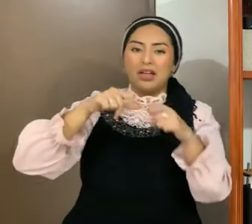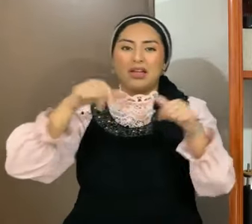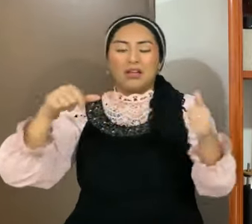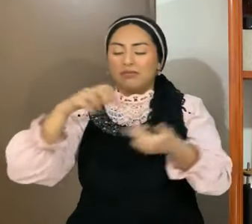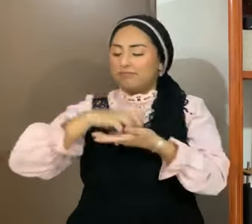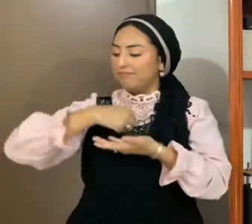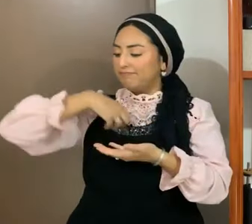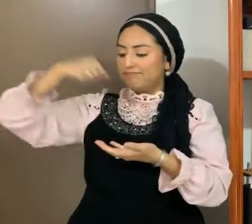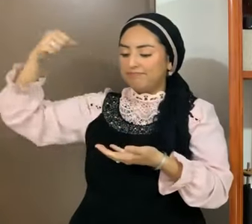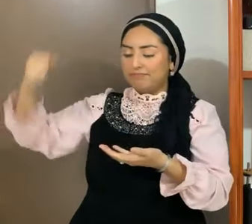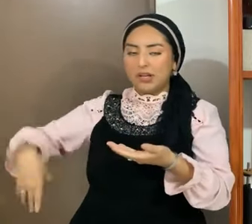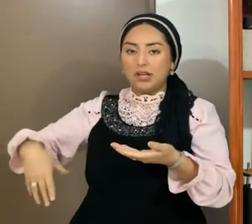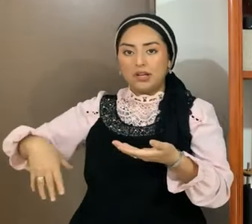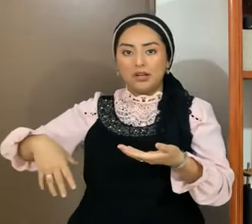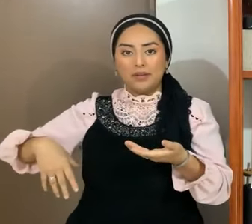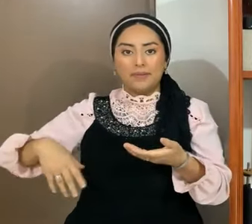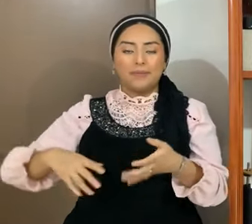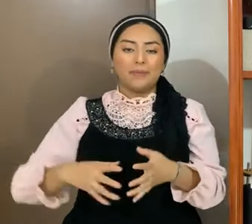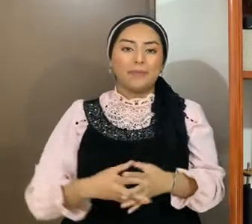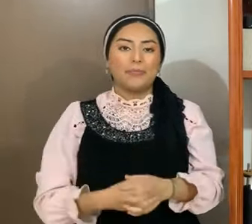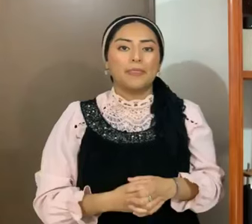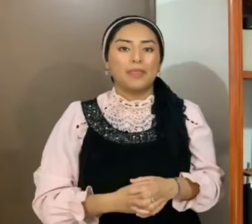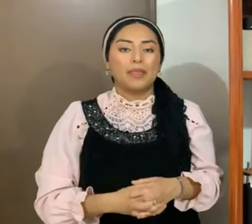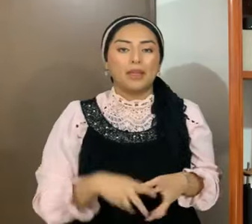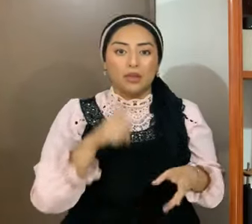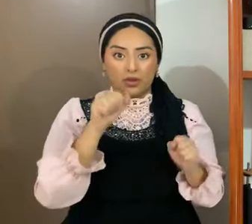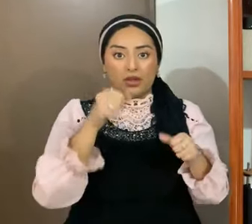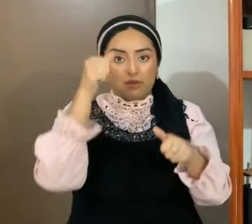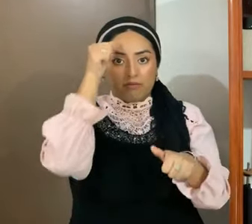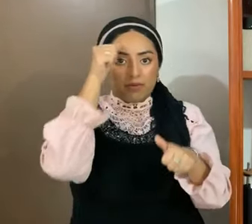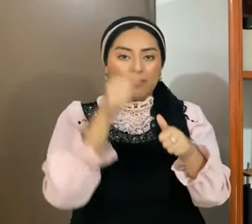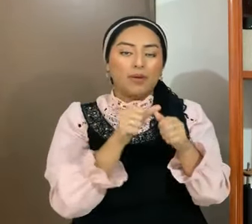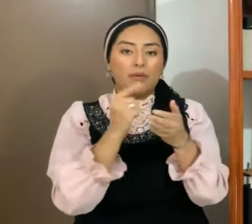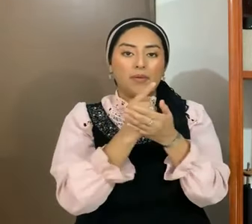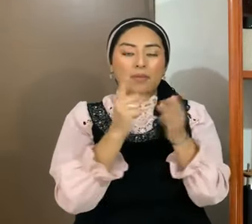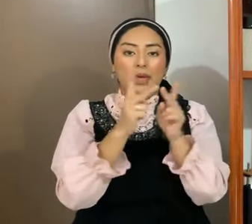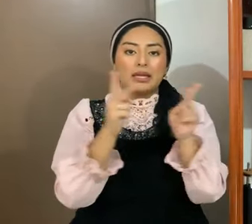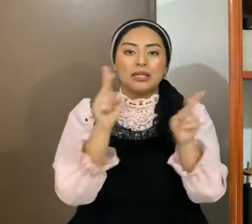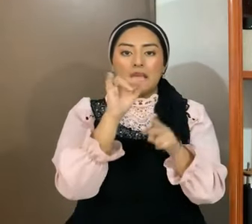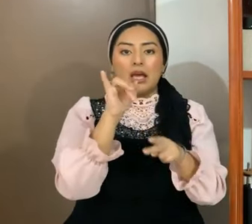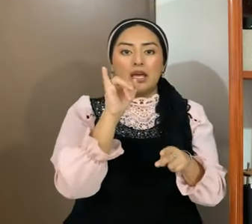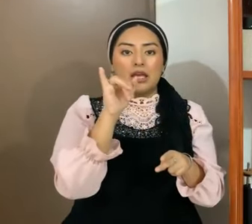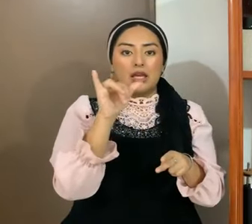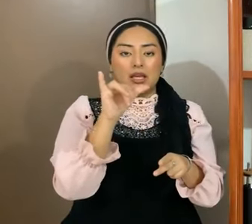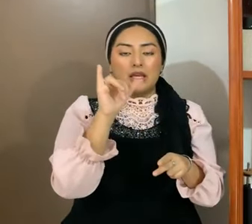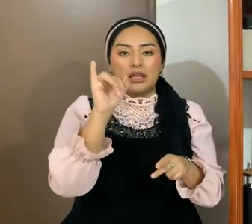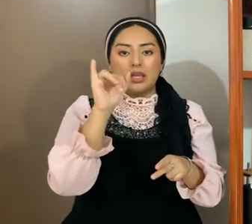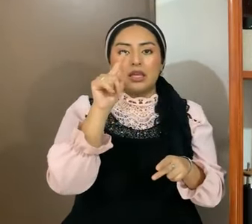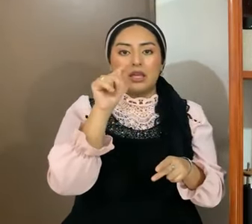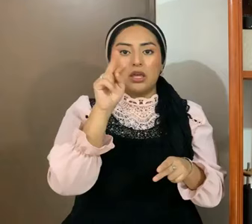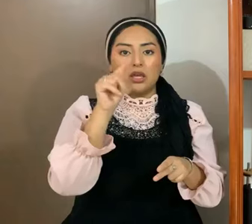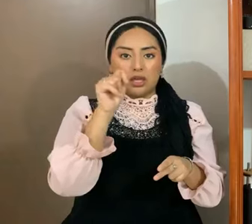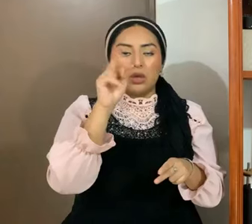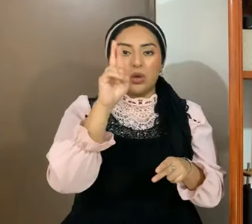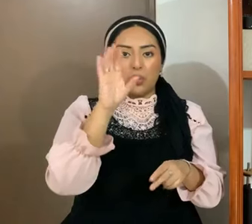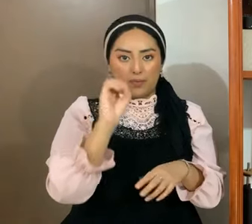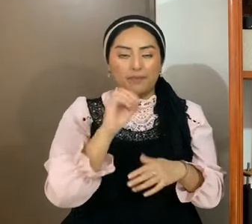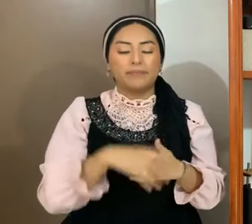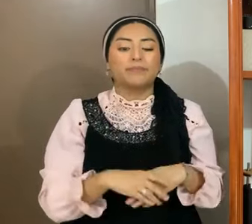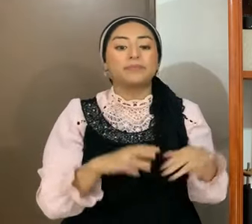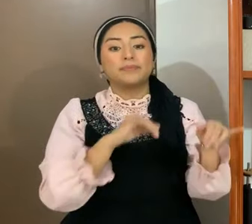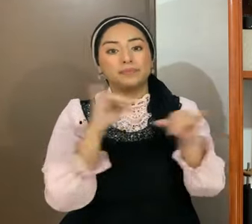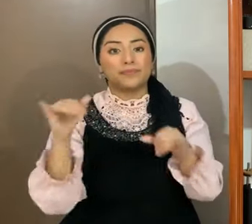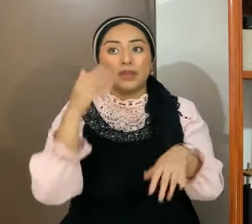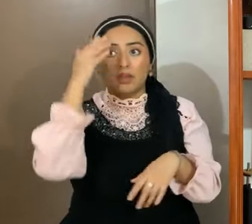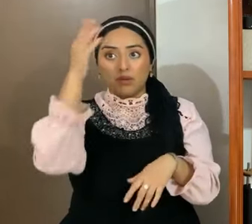como principal de Madián. Ustedes lo pueden repasar en la parashá Yitro. Ahora, también va a haber ofrendas de Shalom, Shelamim, ofrendas